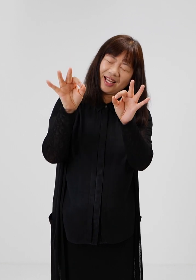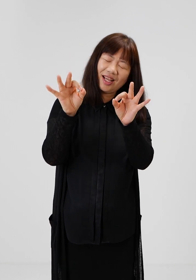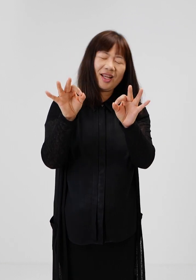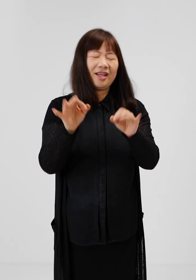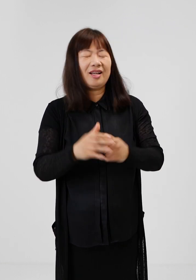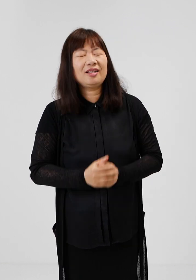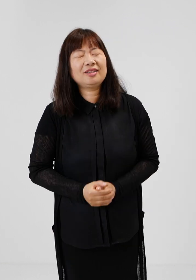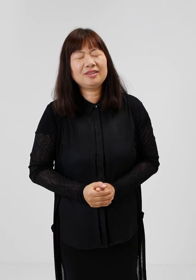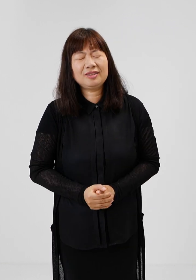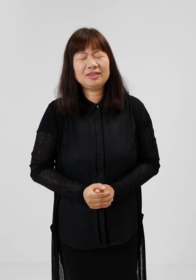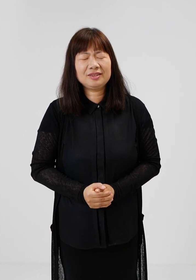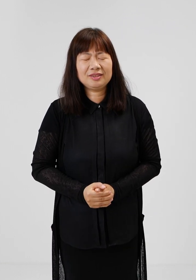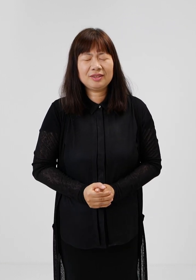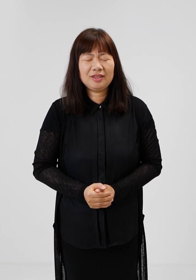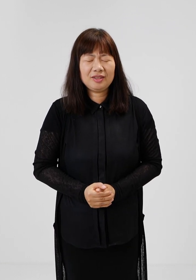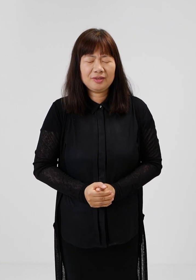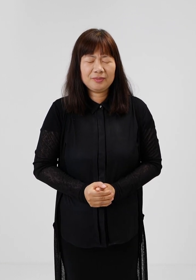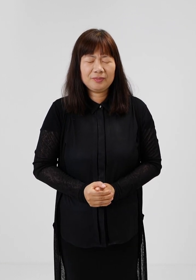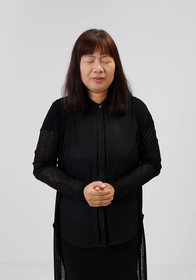바라보리라.